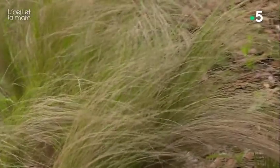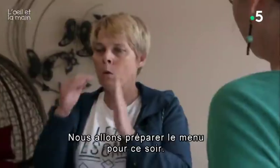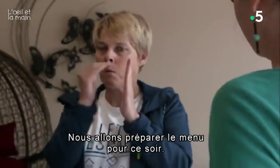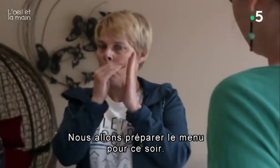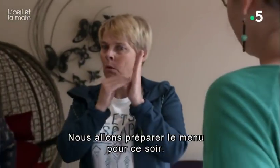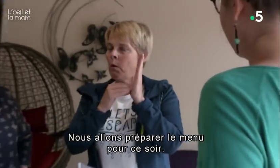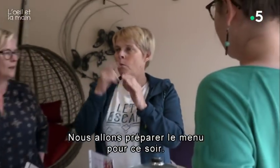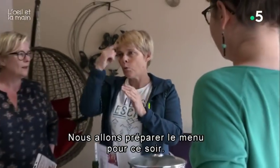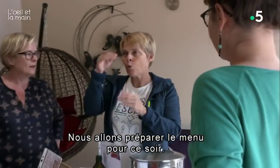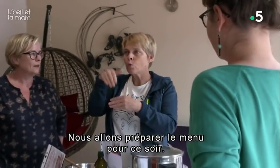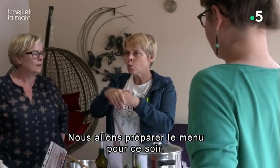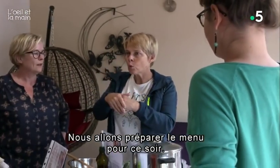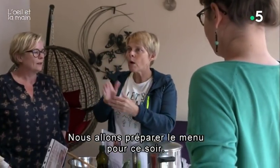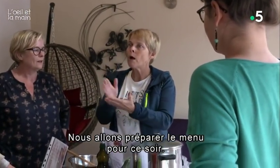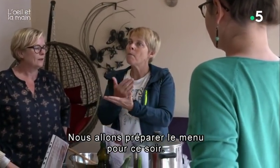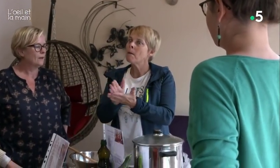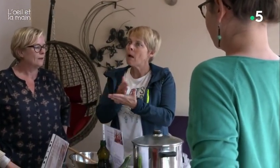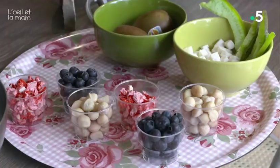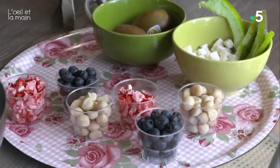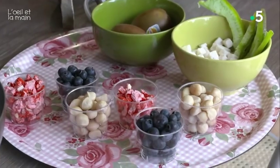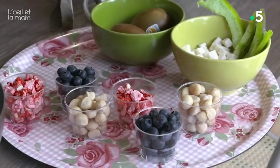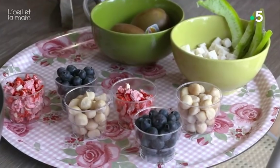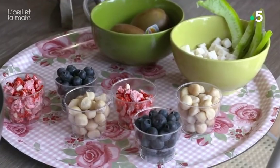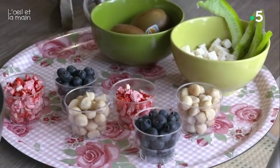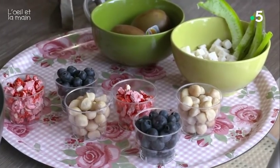Nous allons préparer le menu pour ce soir.